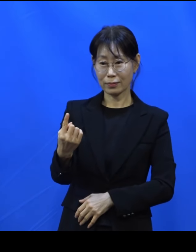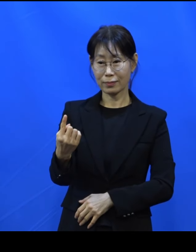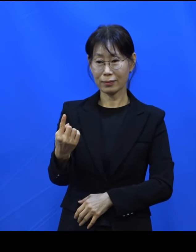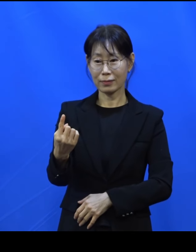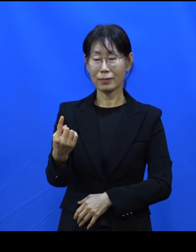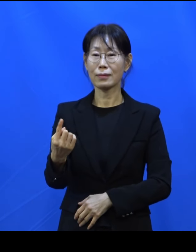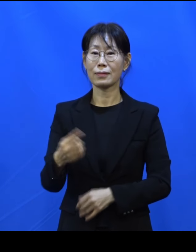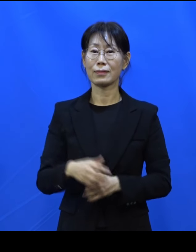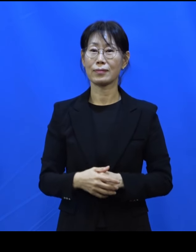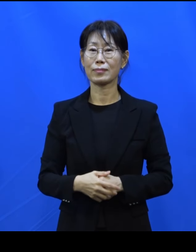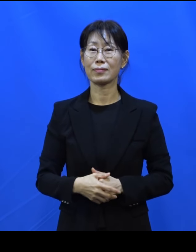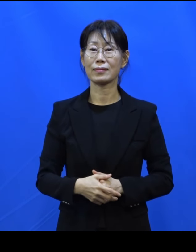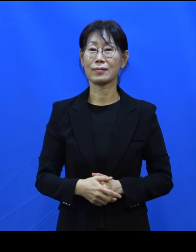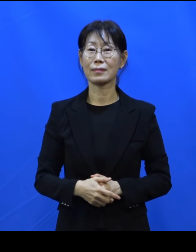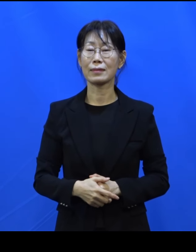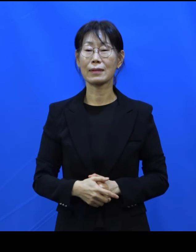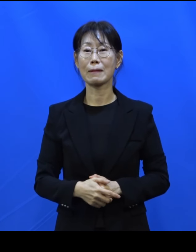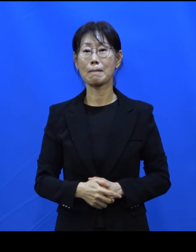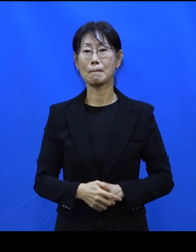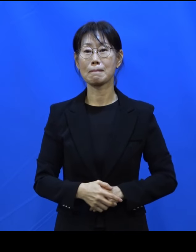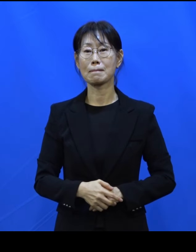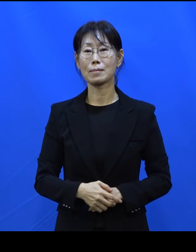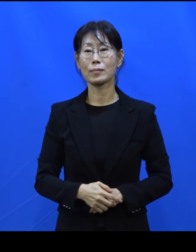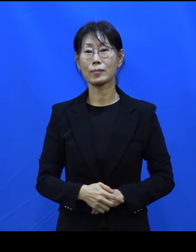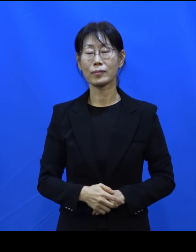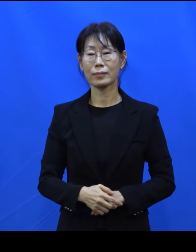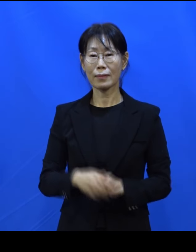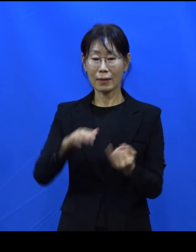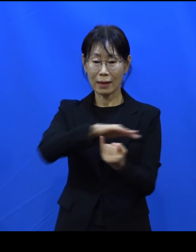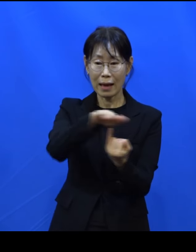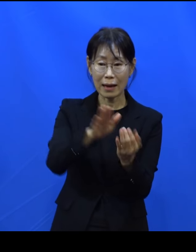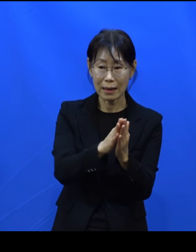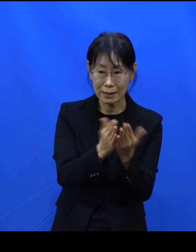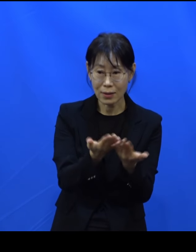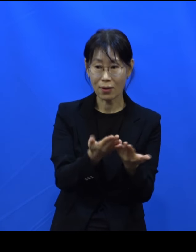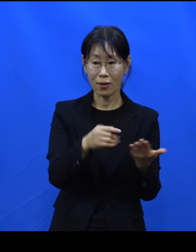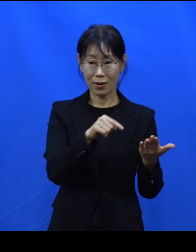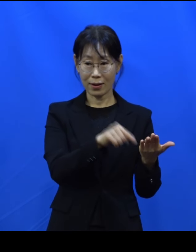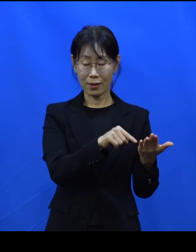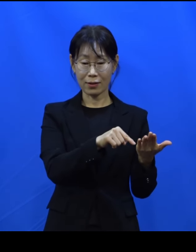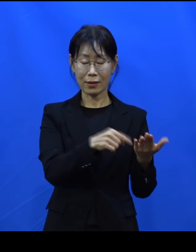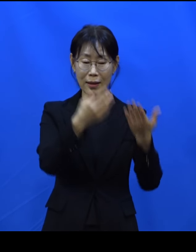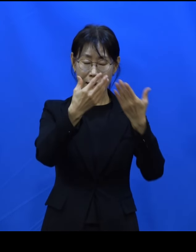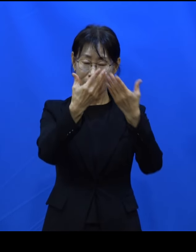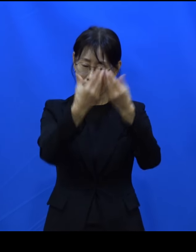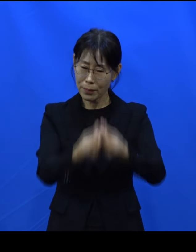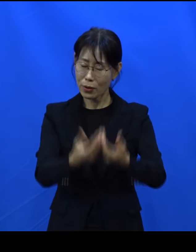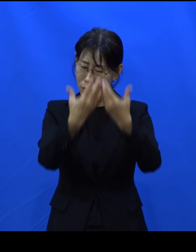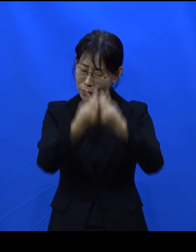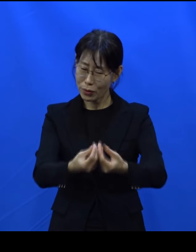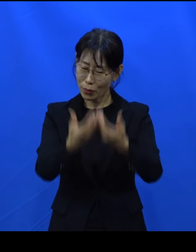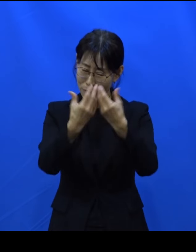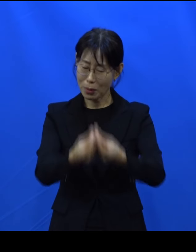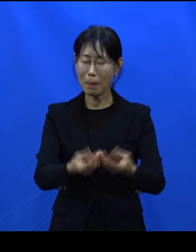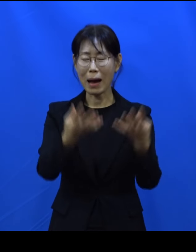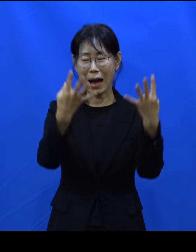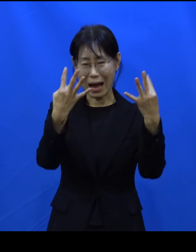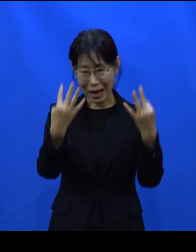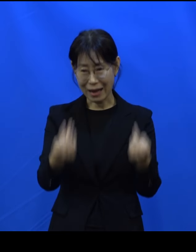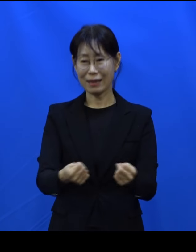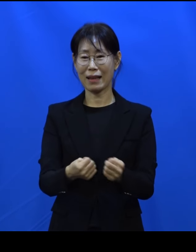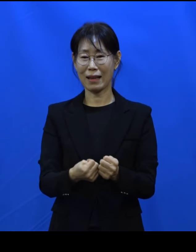조금씩 더 선명해요. 그래서 우리 아가씨는 상징적인 비유들이 많이 나오죠. 그죠?